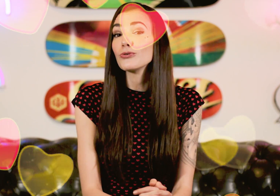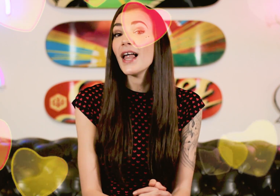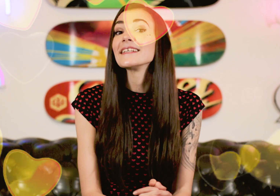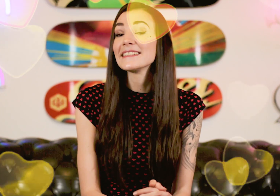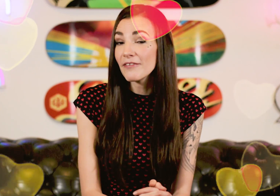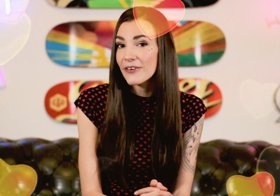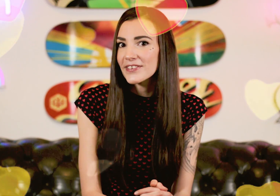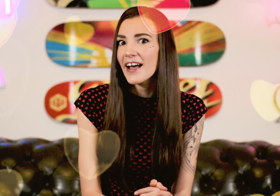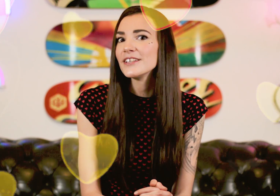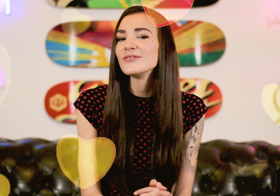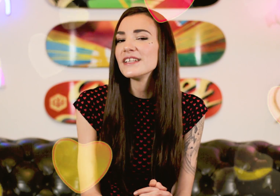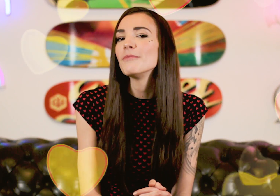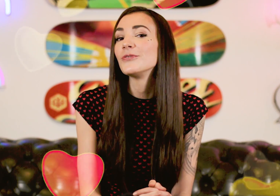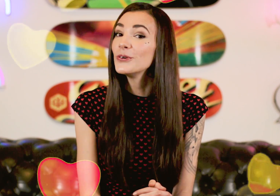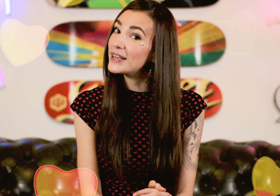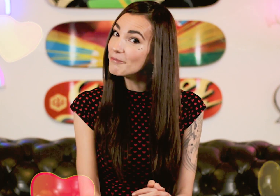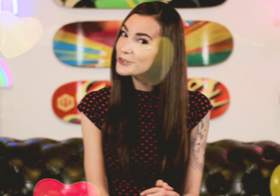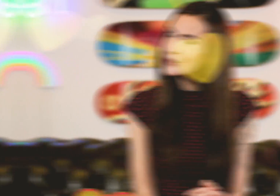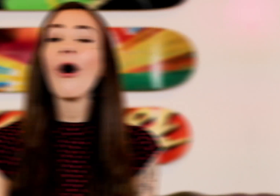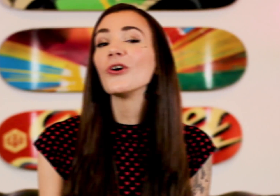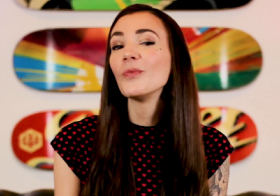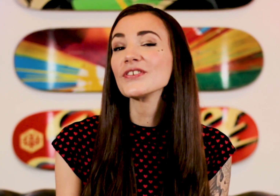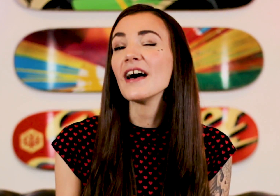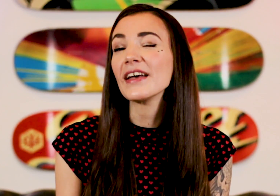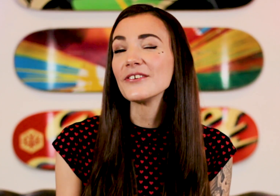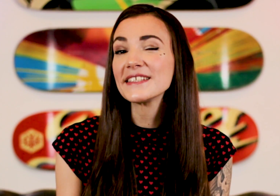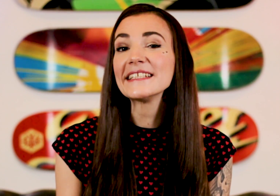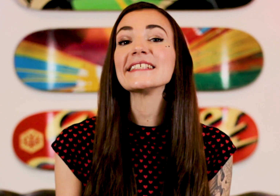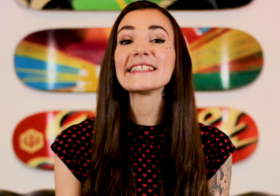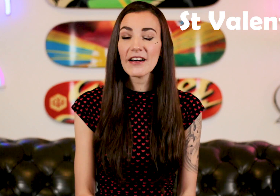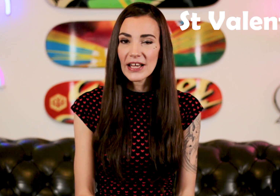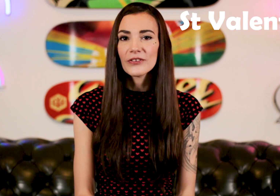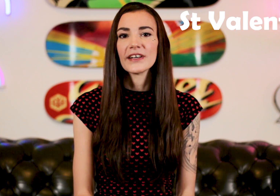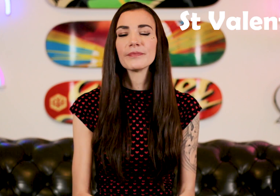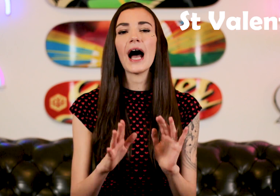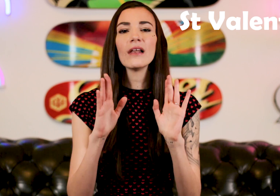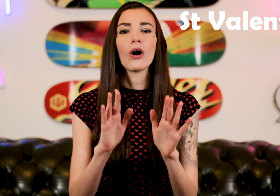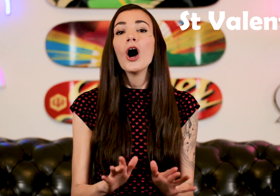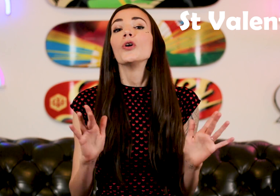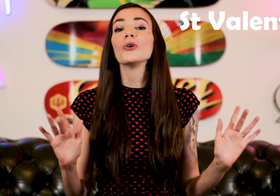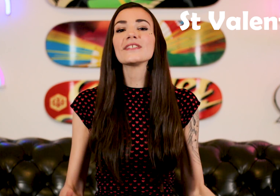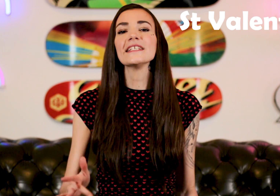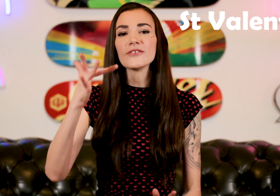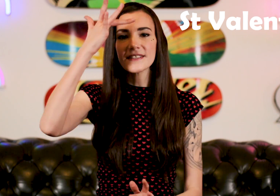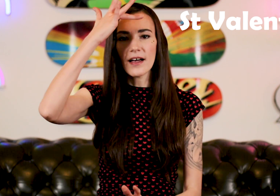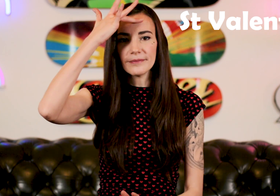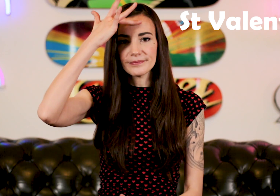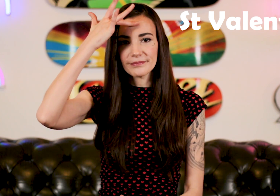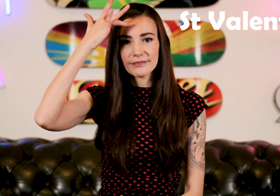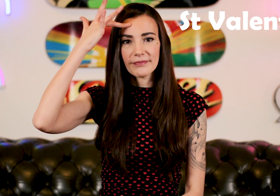de la Saint-Valentin et du thème de l'amour. On commence avec le signe Saint-Valentin. Alors, le signe Saint,